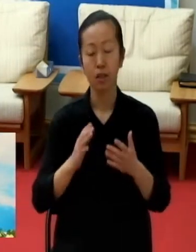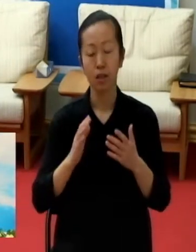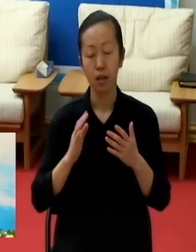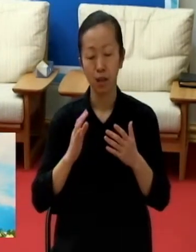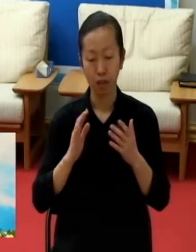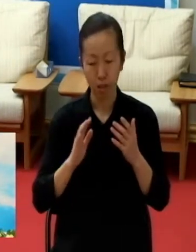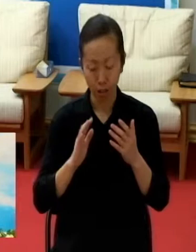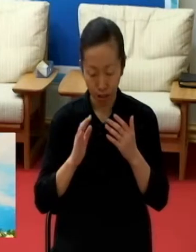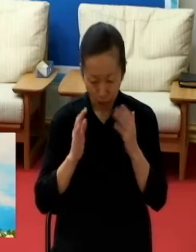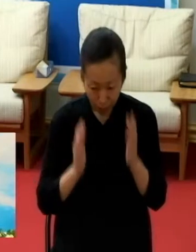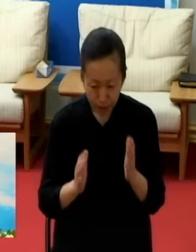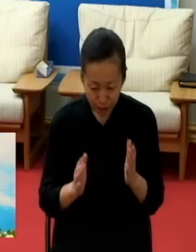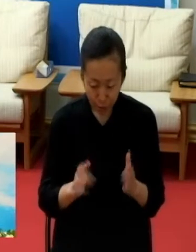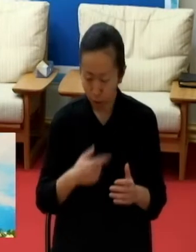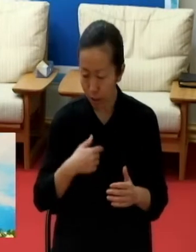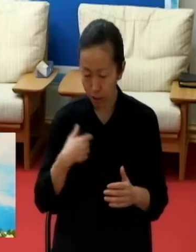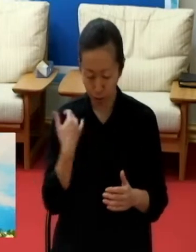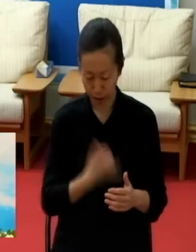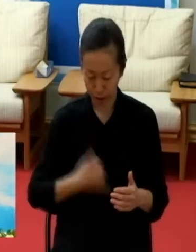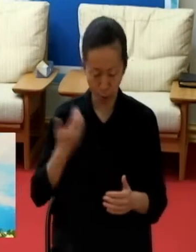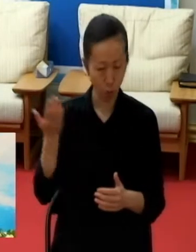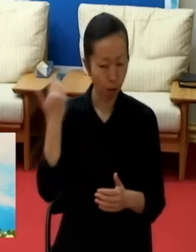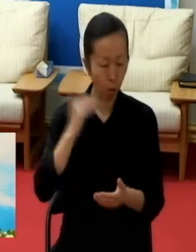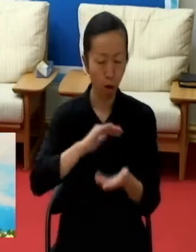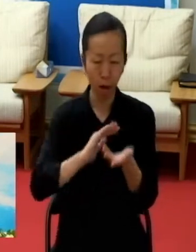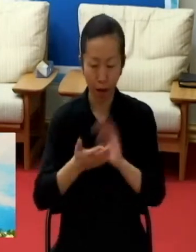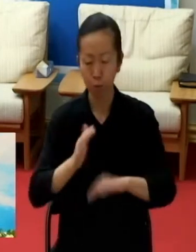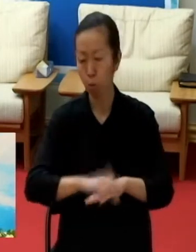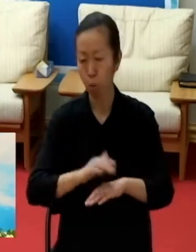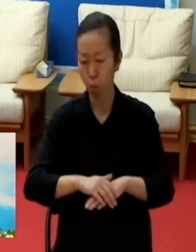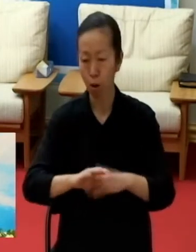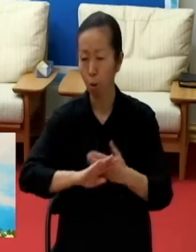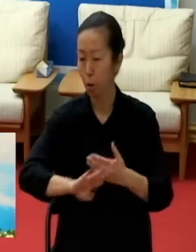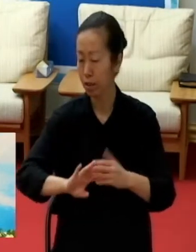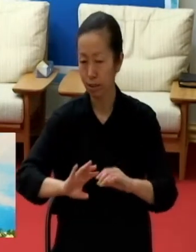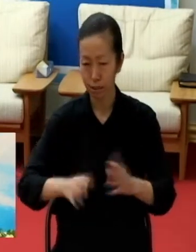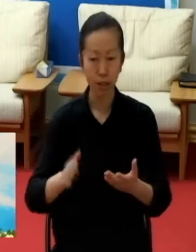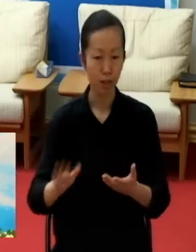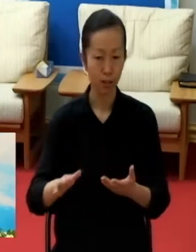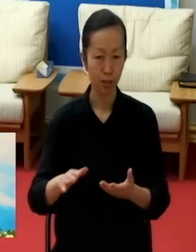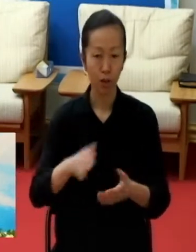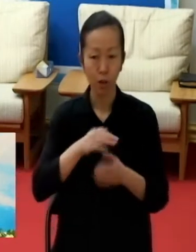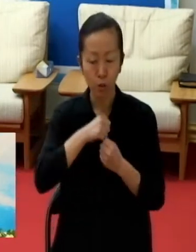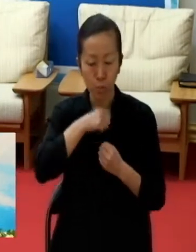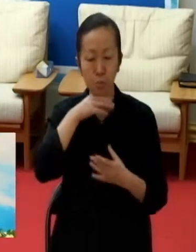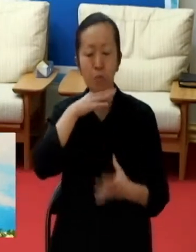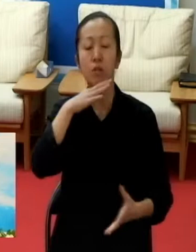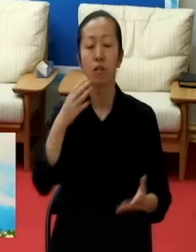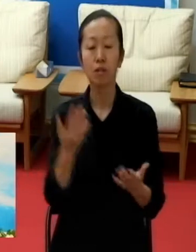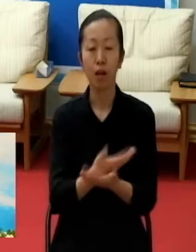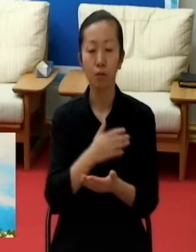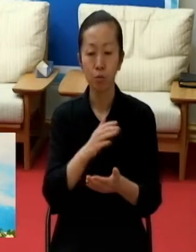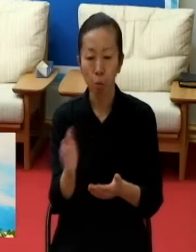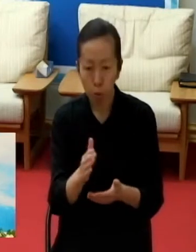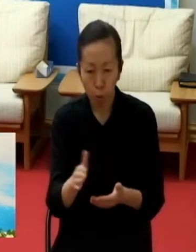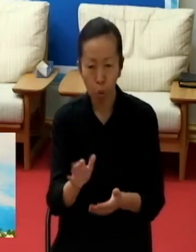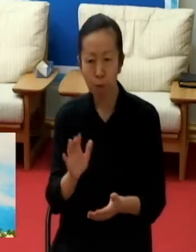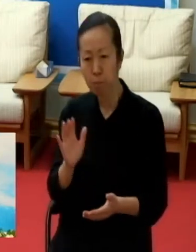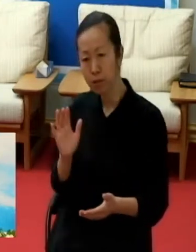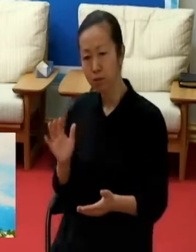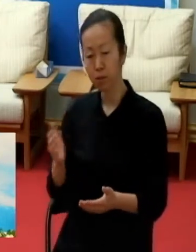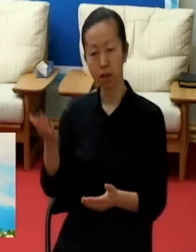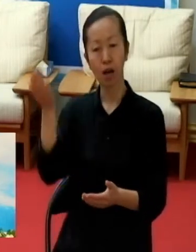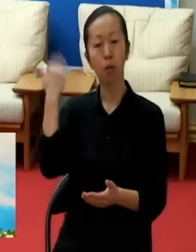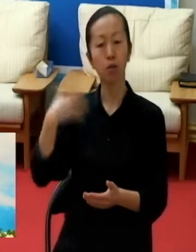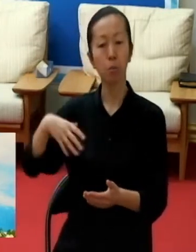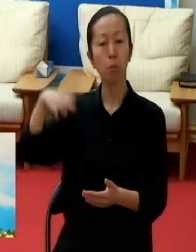過去を変えることはできません。 나이가 들면 들수록 과거로 돌아갑니다. 年が取れば取るほど過去に戻ってし 여러분 まう。 나이가 들면 들수록 고향으로 가고 싶습니다. そ